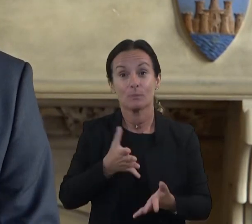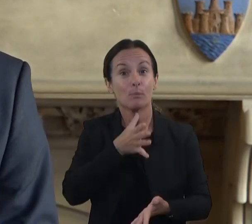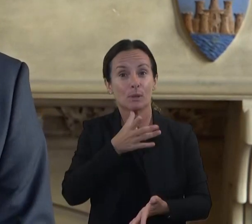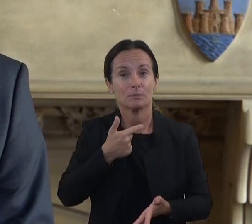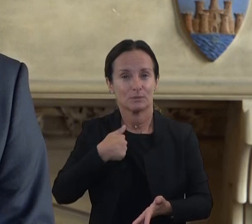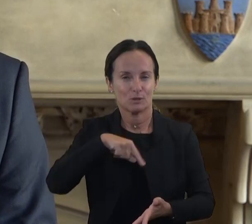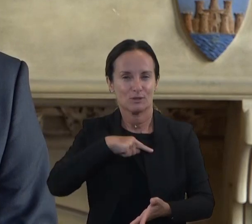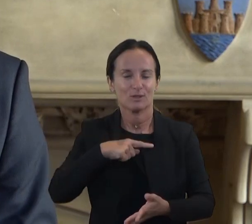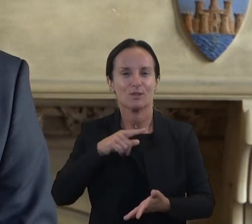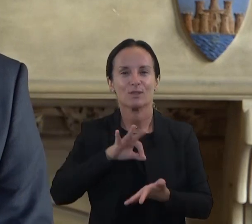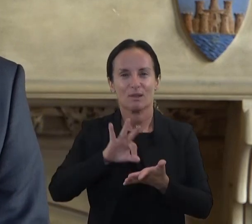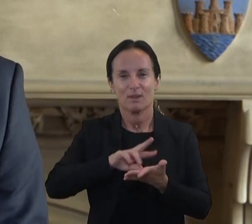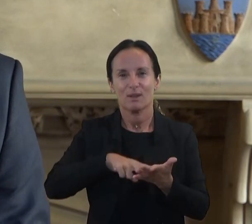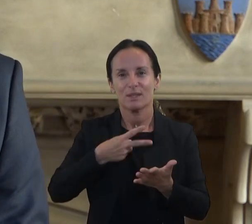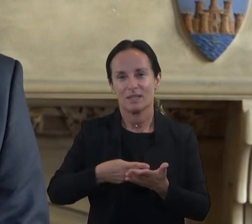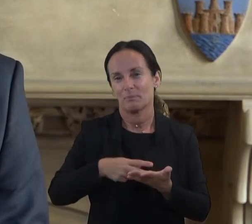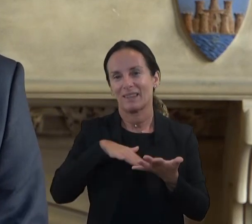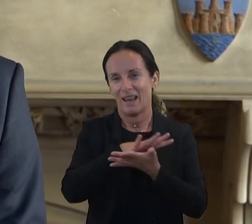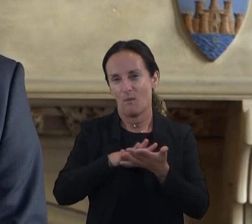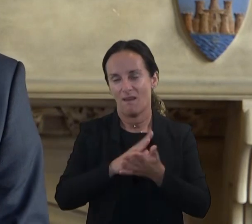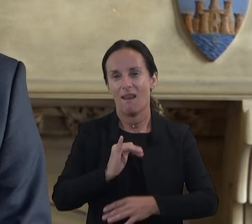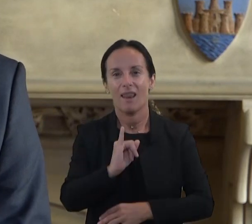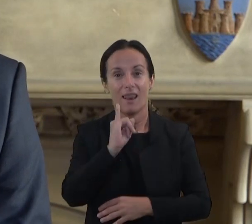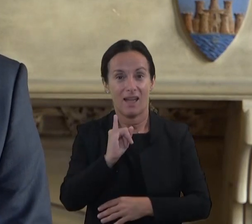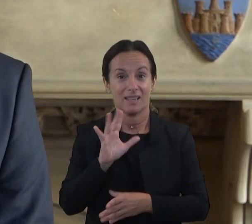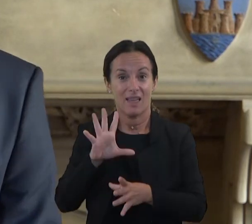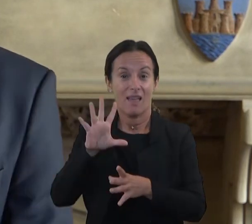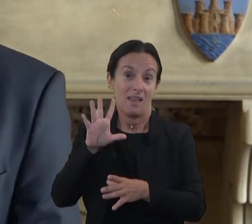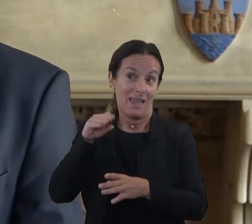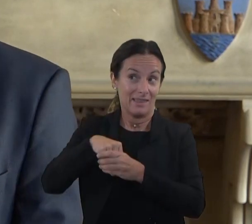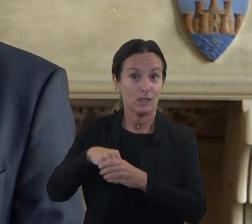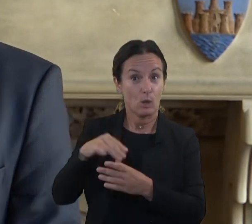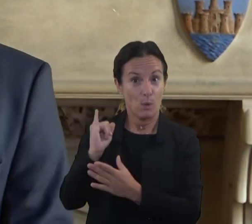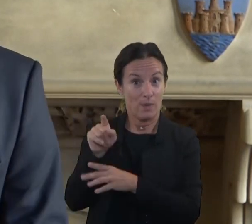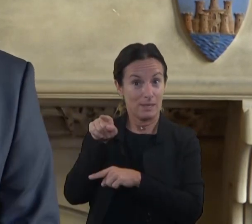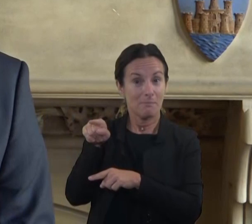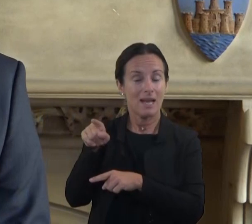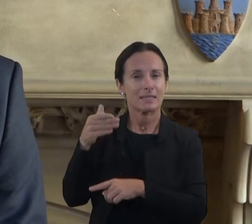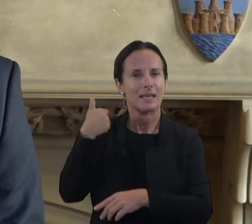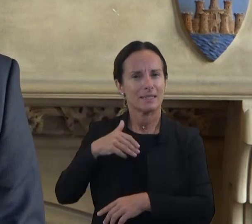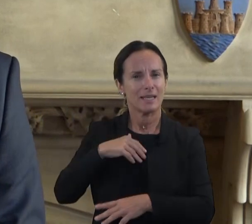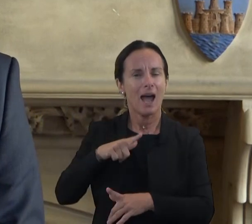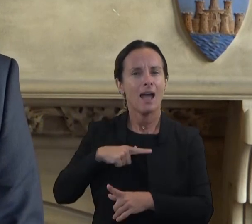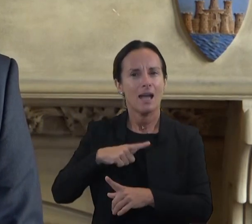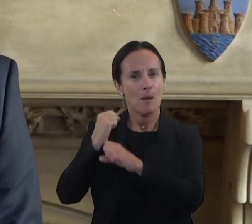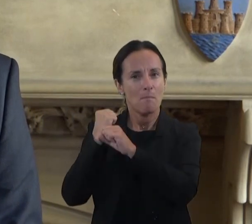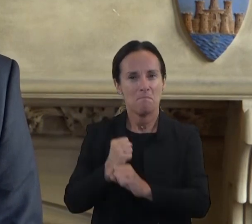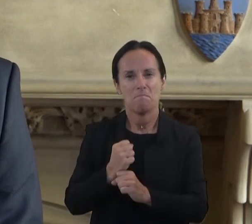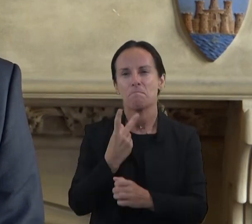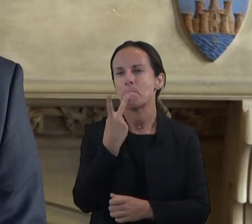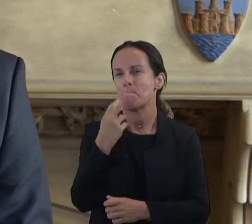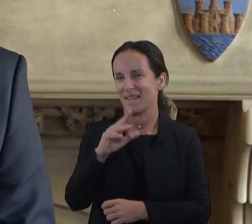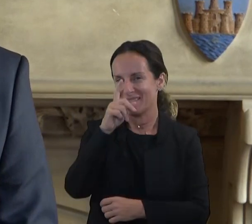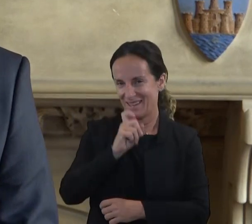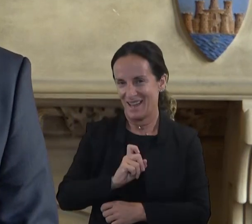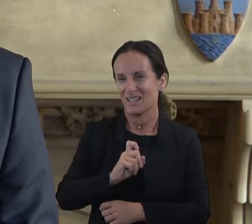con un servicio, ¿no? de intérpretes de lenguajes de signos, en este caso el del IMAS ha cumplido ya este año 20